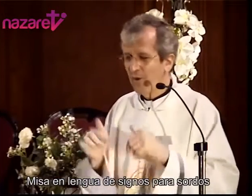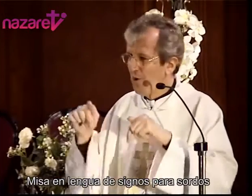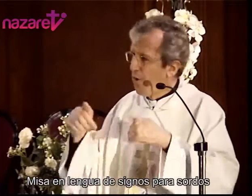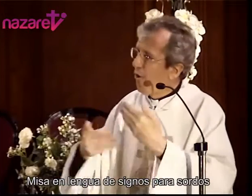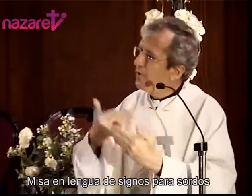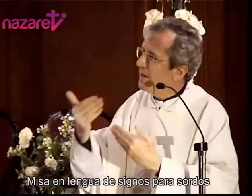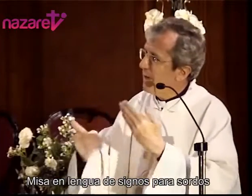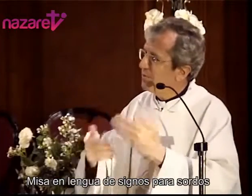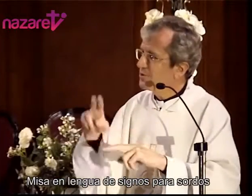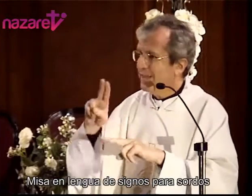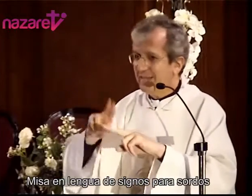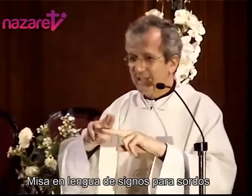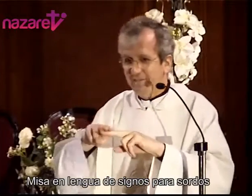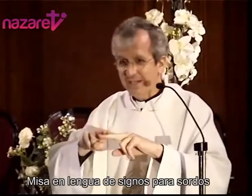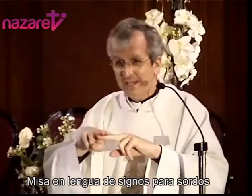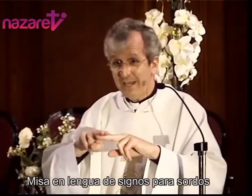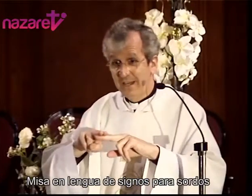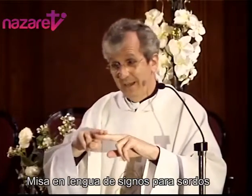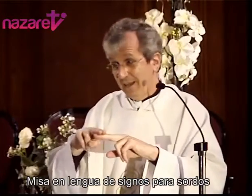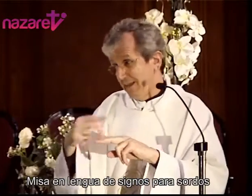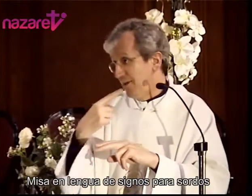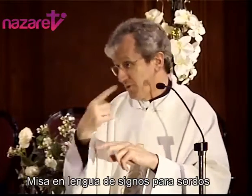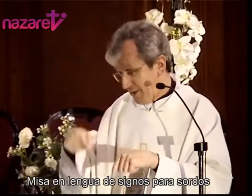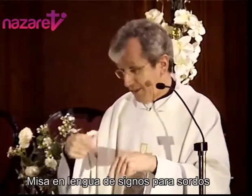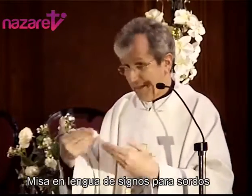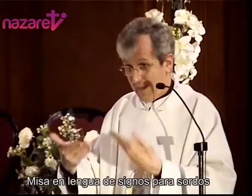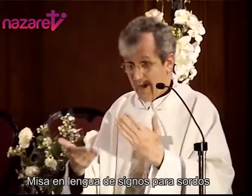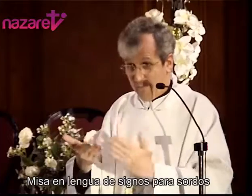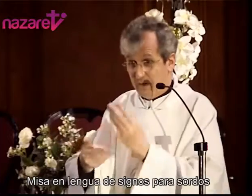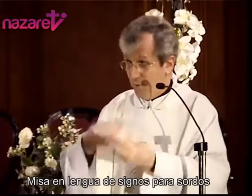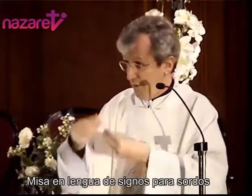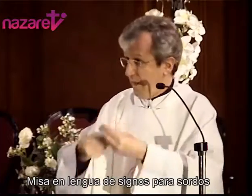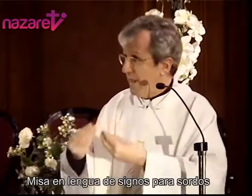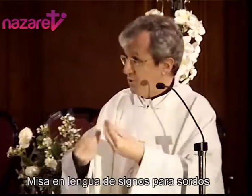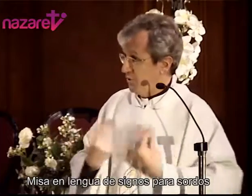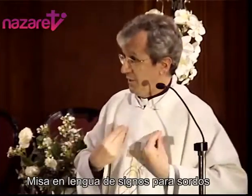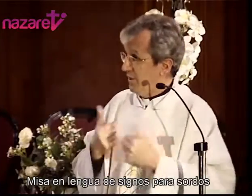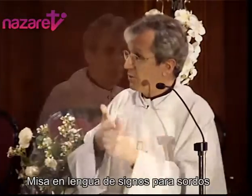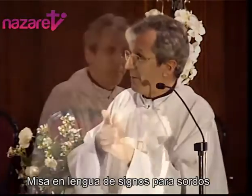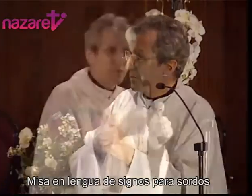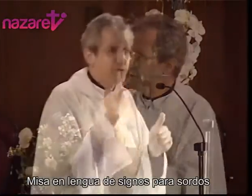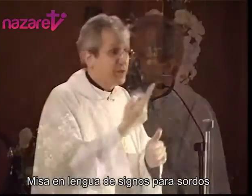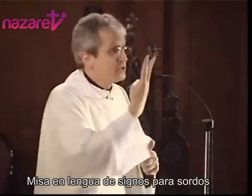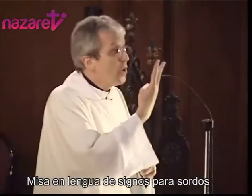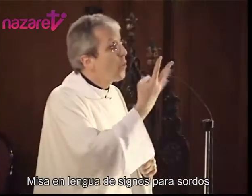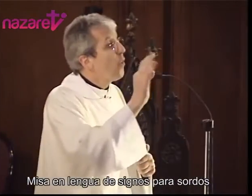Hoy celebramos esta fiesta que nos dice el mismo Hechos de los Apóstoles dice que son